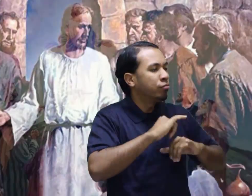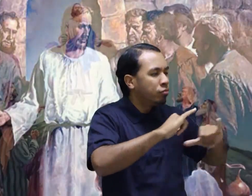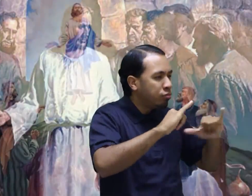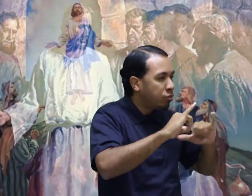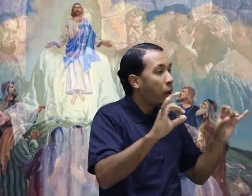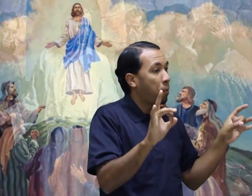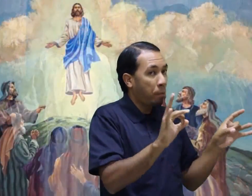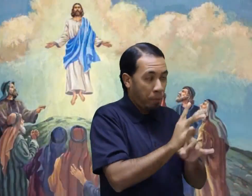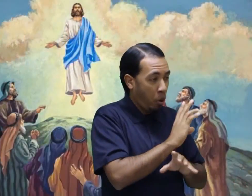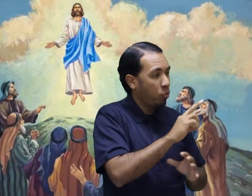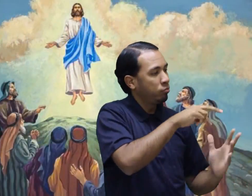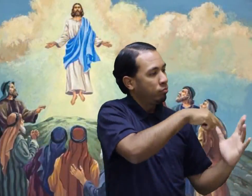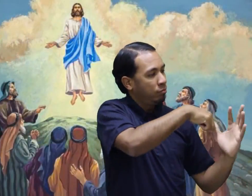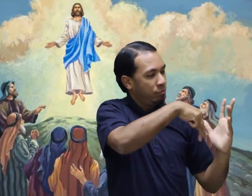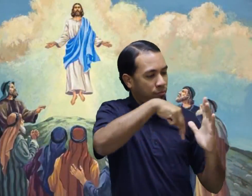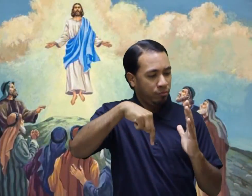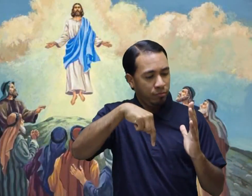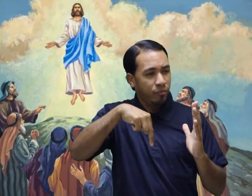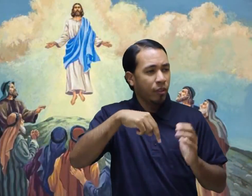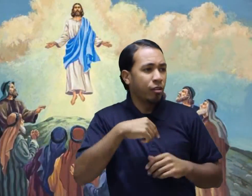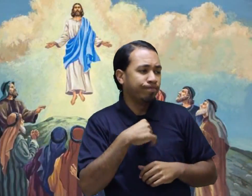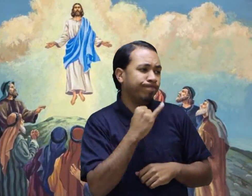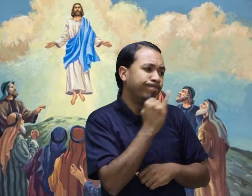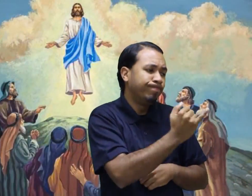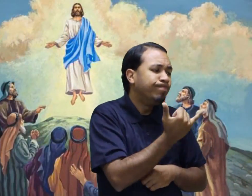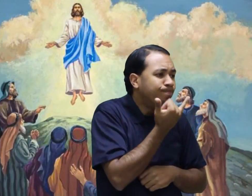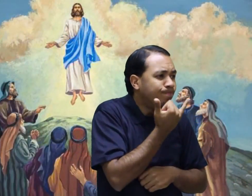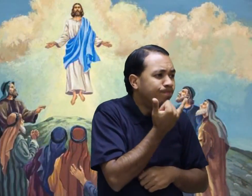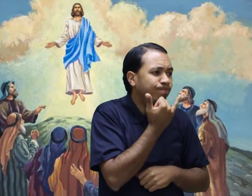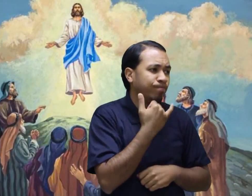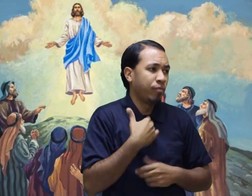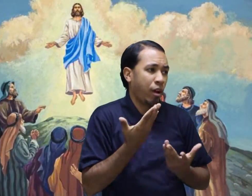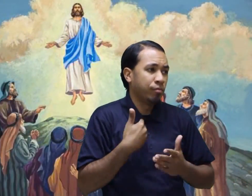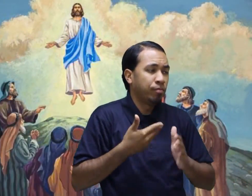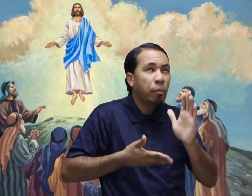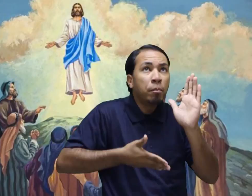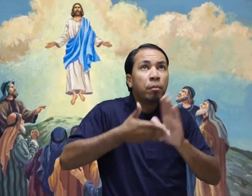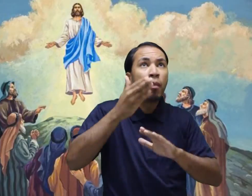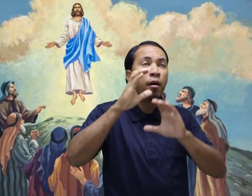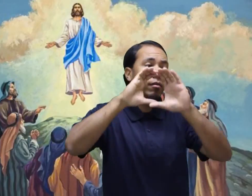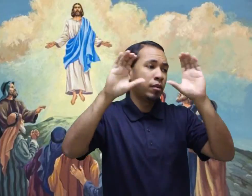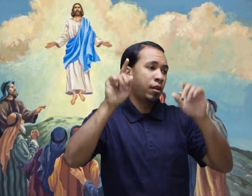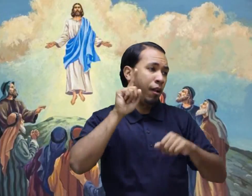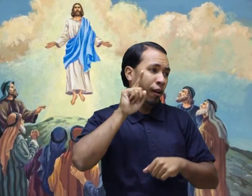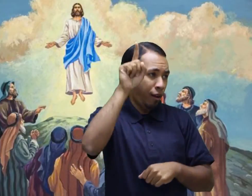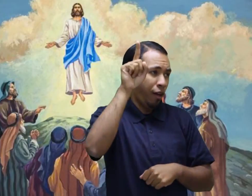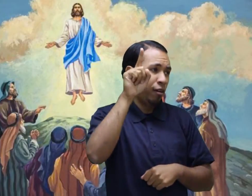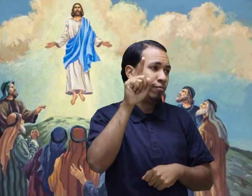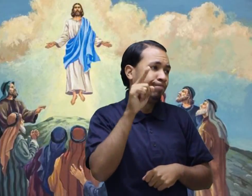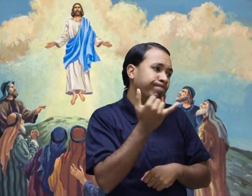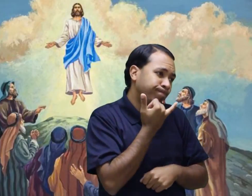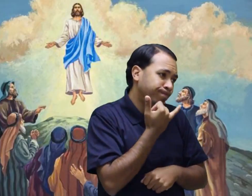30 dias. E depois se despediu deles e foi para o céu.